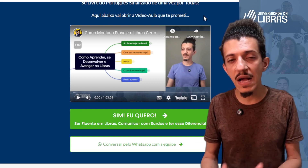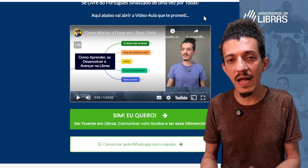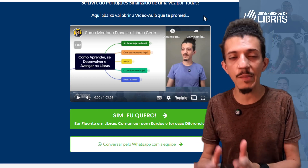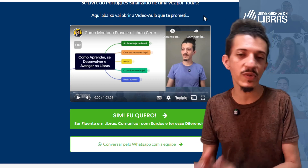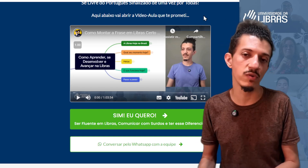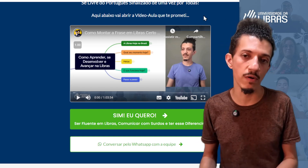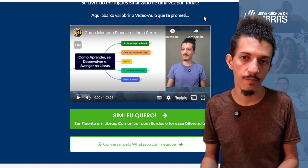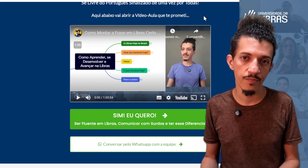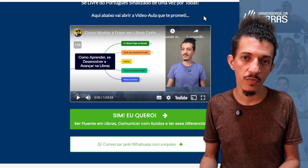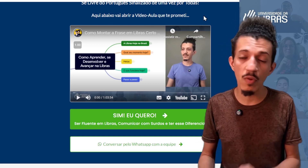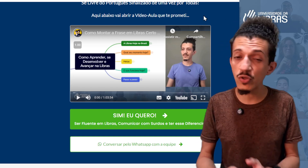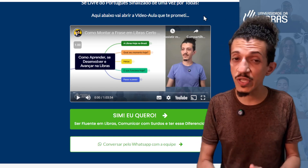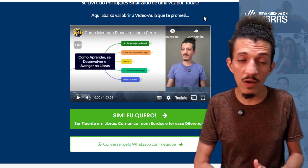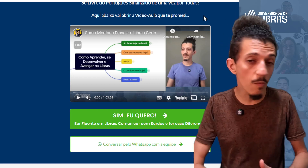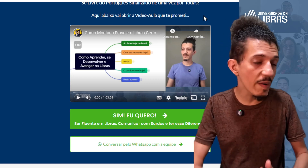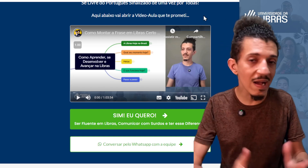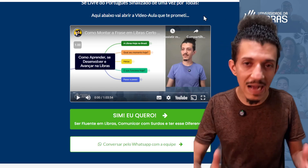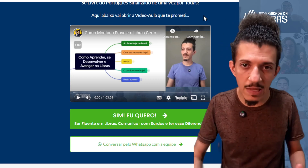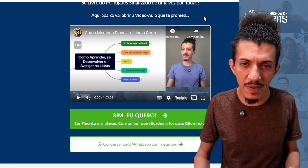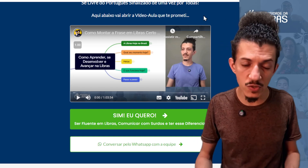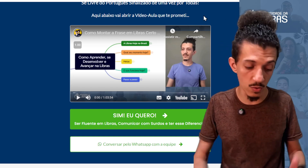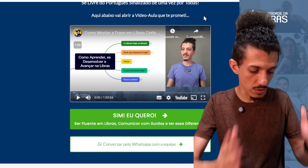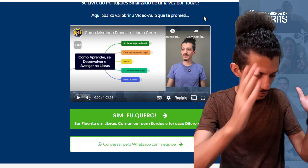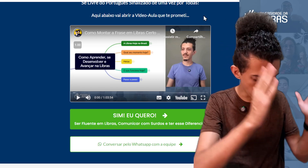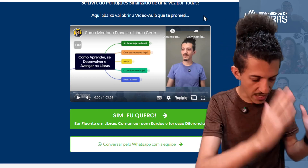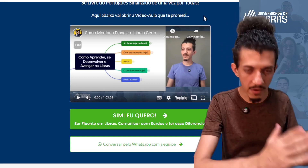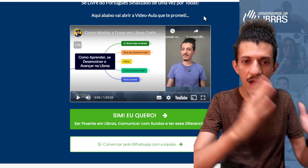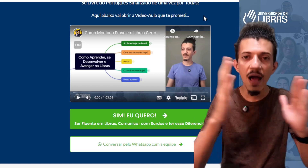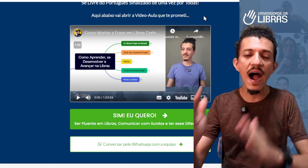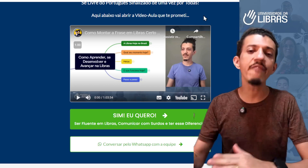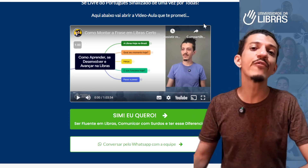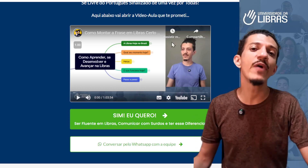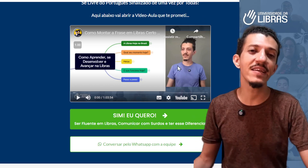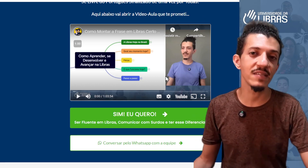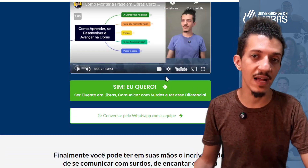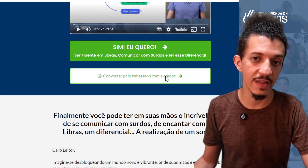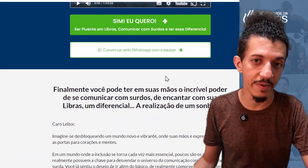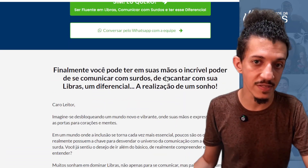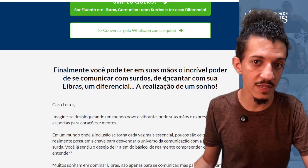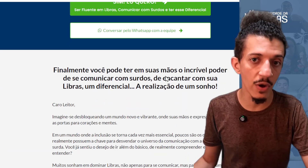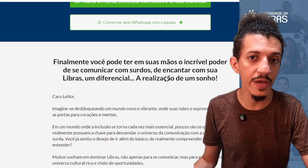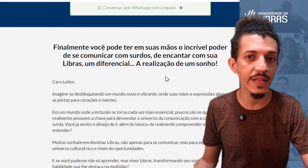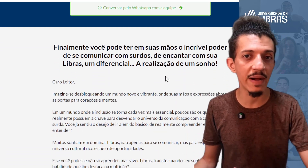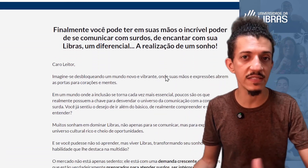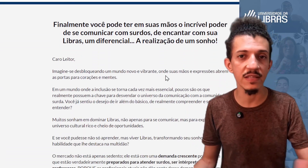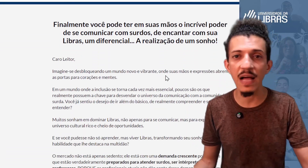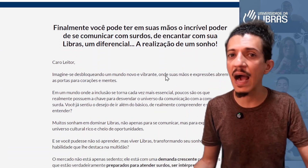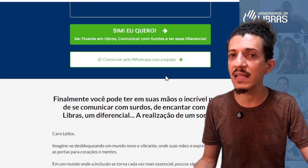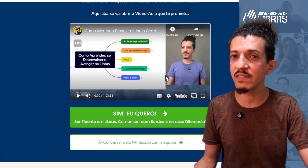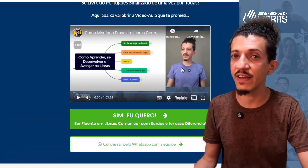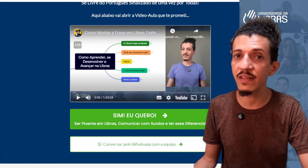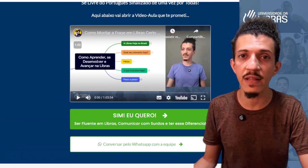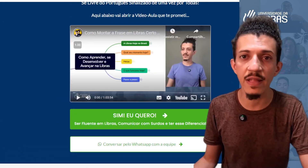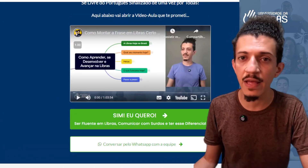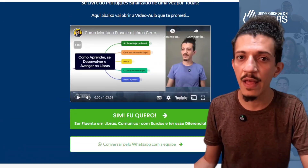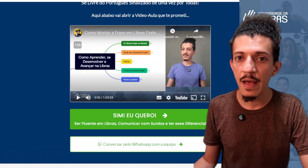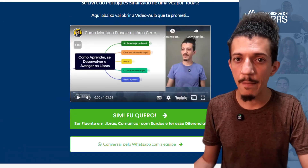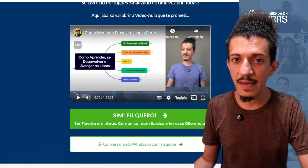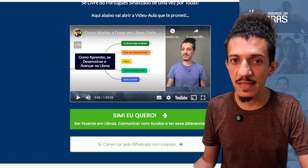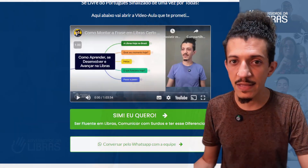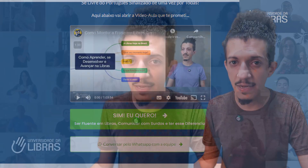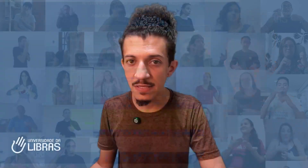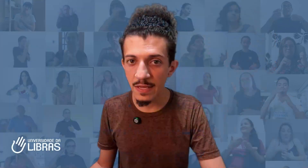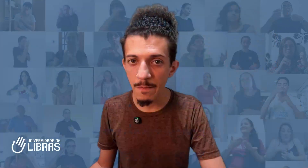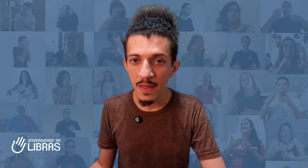acompanhamos cada pessoa. Meu time acompanha cada pessoa, do zero à fluência na Libras. Então aqui tem mais detalhes, você vai entender